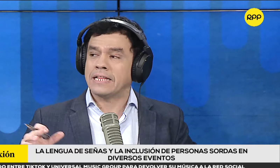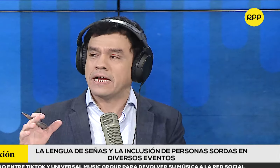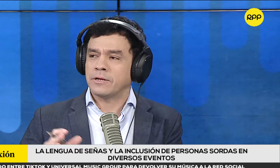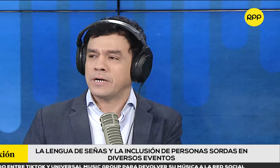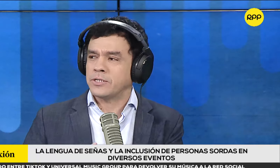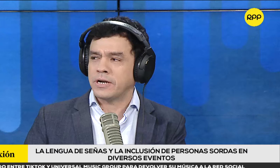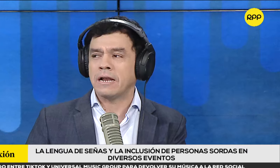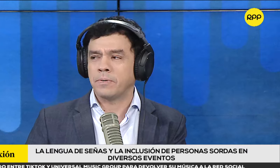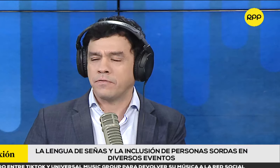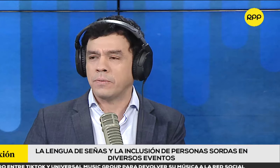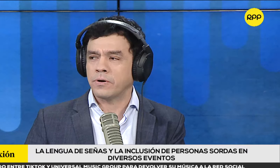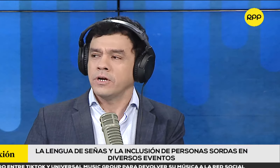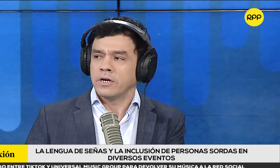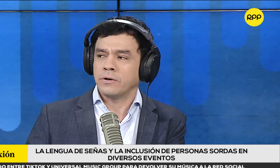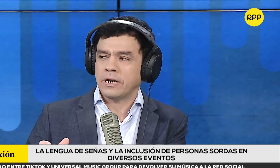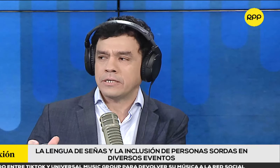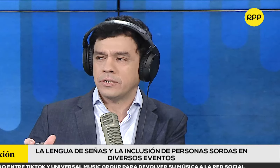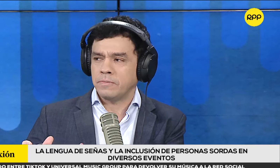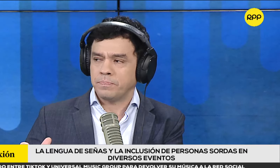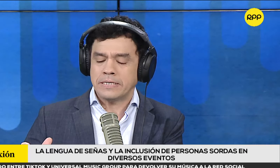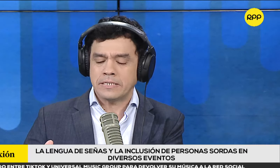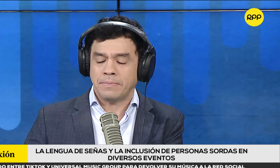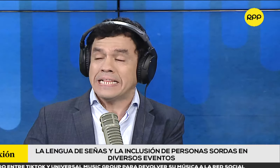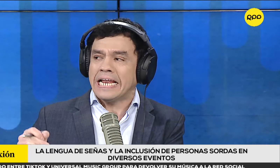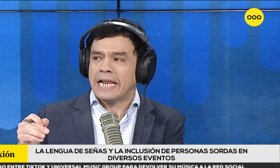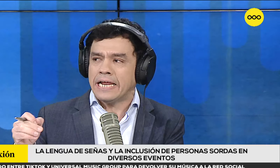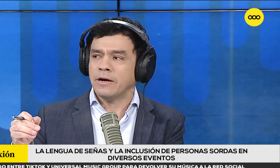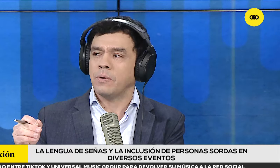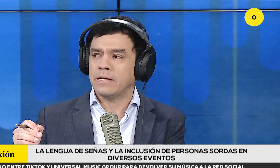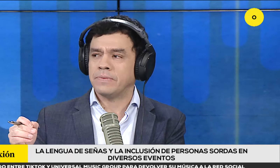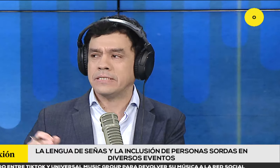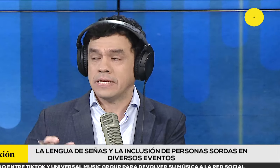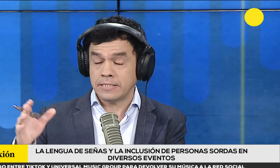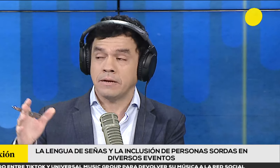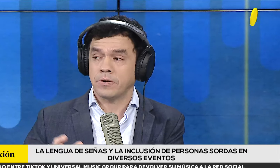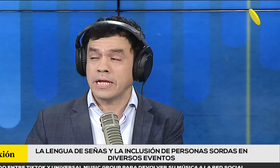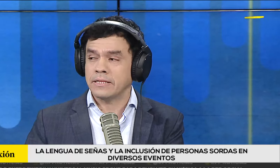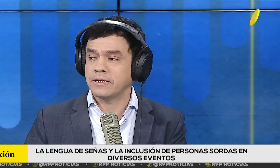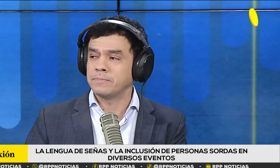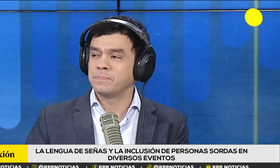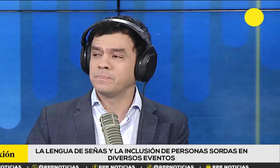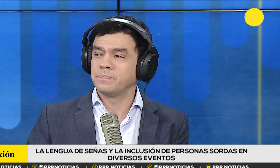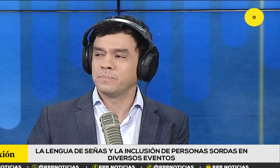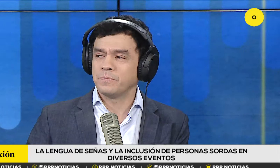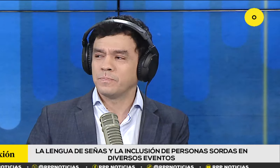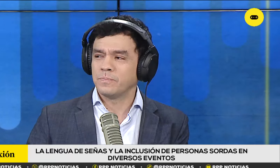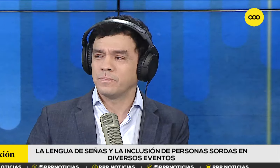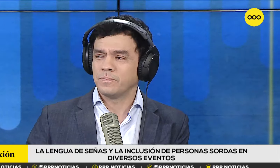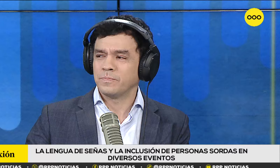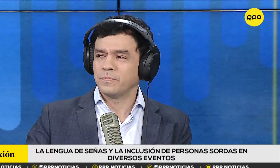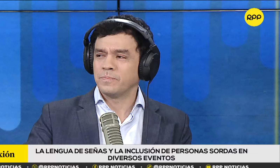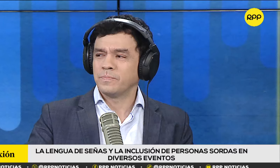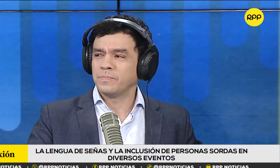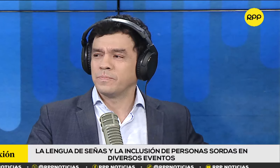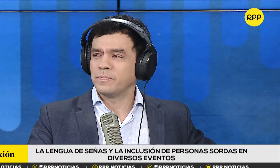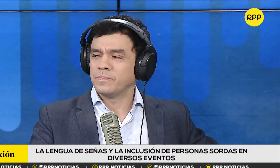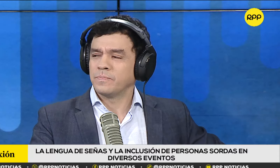Gran Teatro Nacional, por favor, con relación precisamente a la lengua de señas tan importante? Sí, con respecto al enfoque de accesibilidad, tenemos